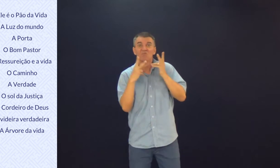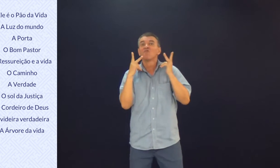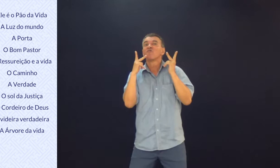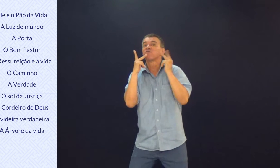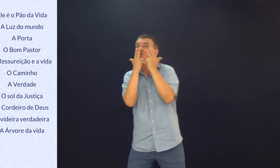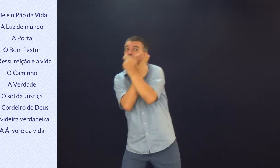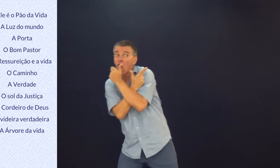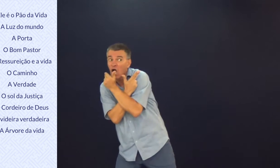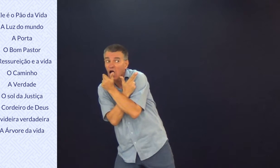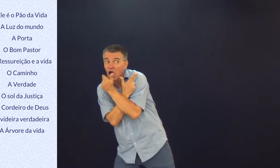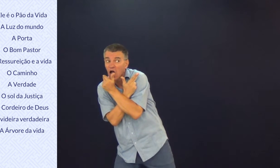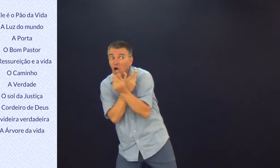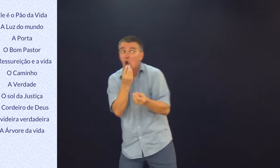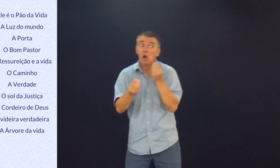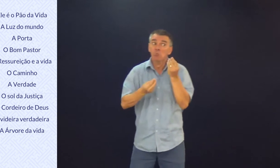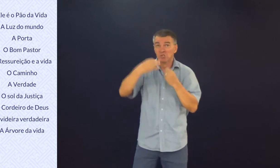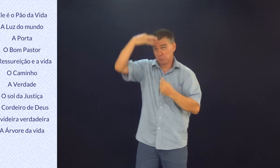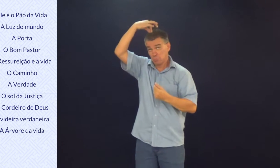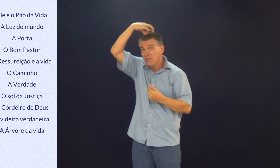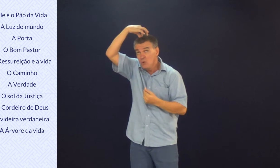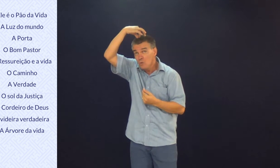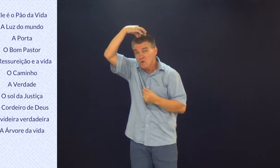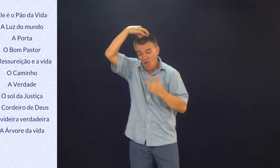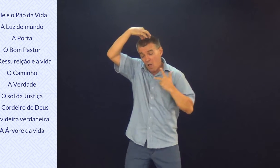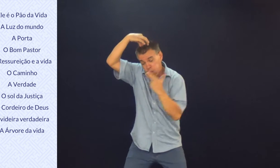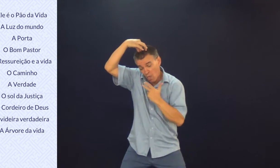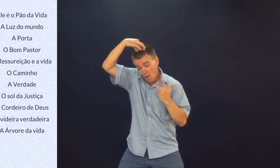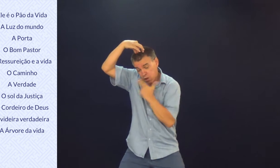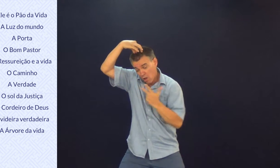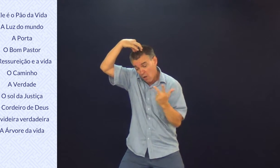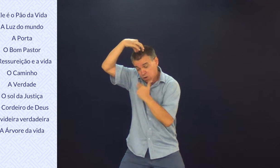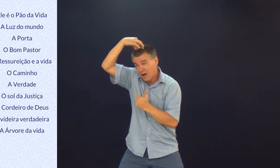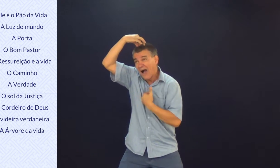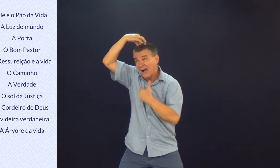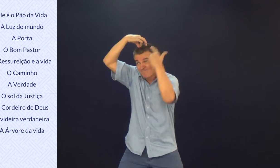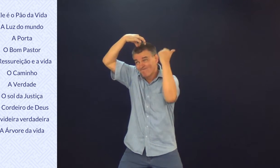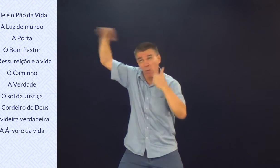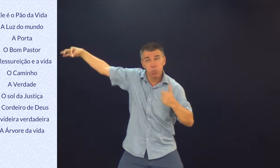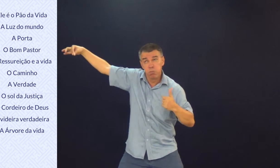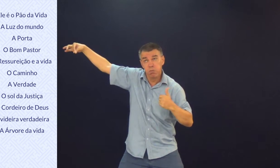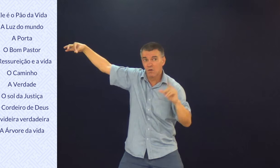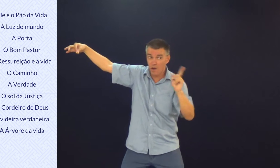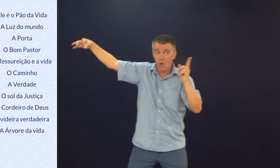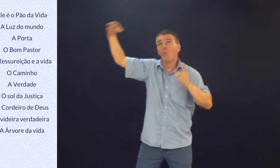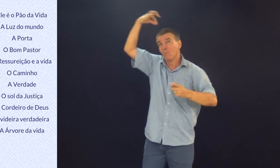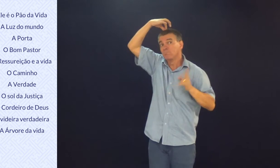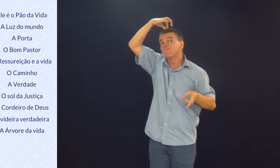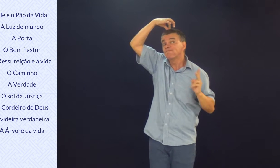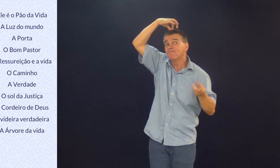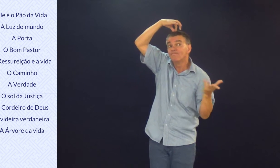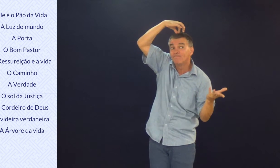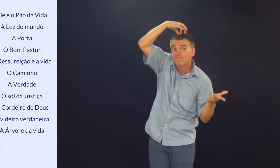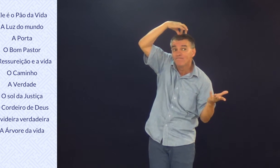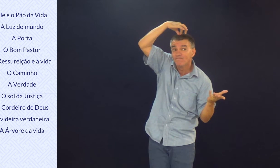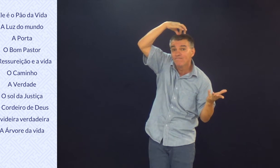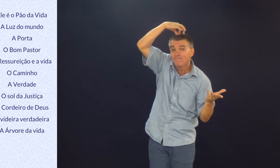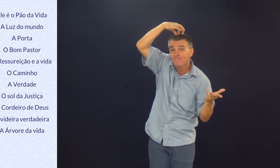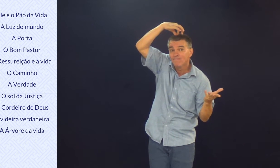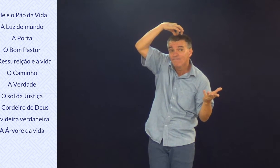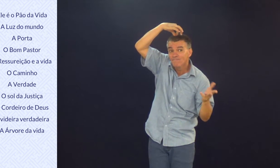peca se você for foca as coisas não combinam o espírito santo com que uma